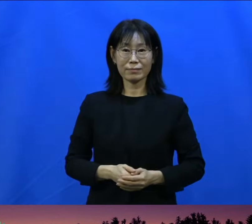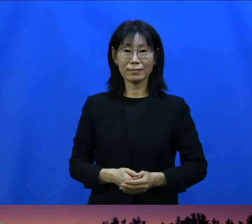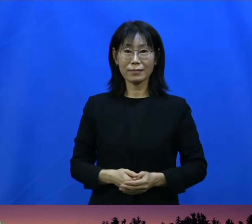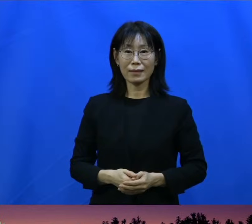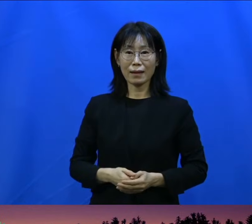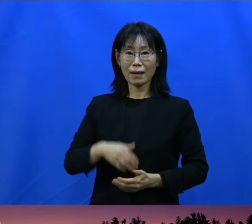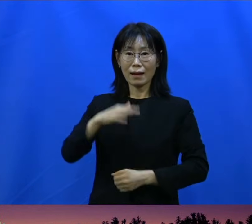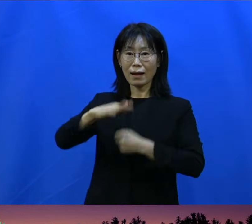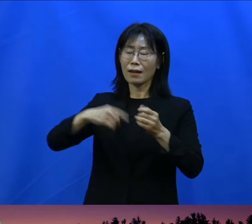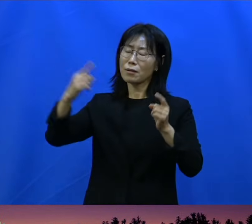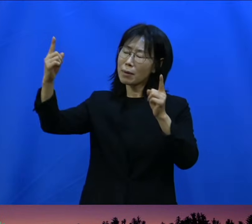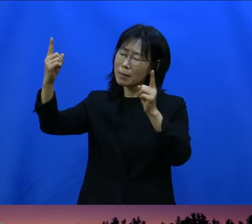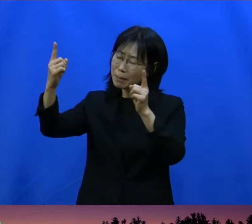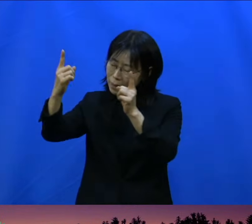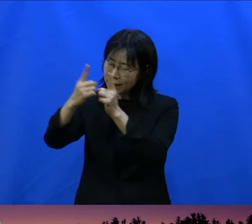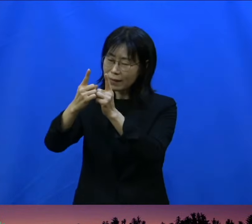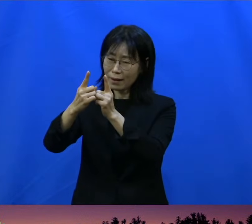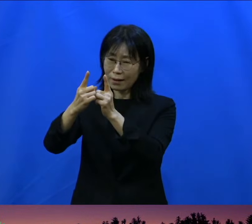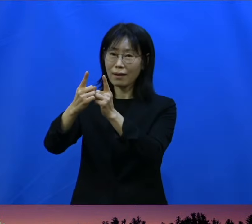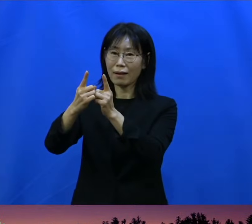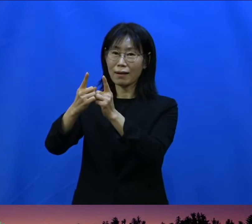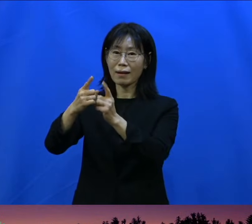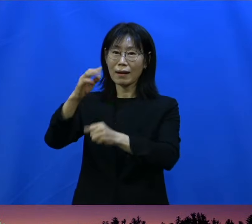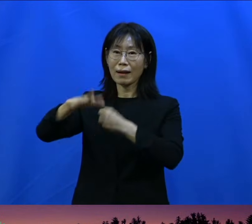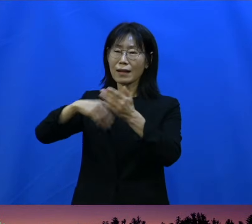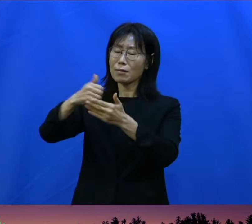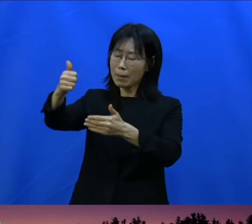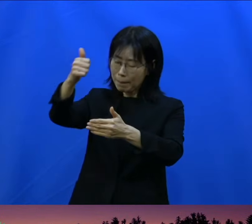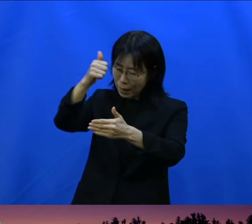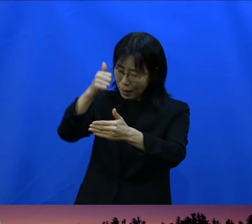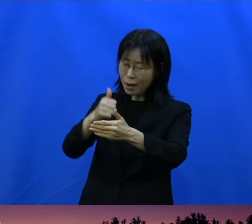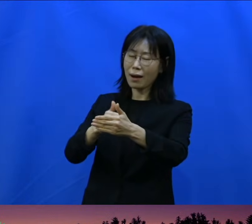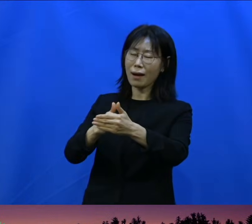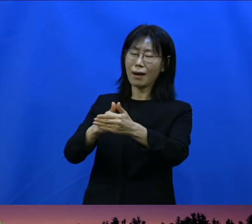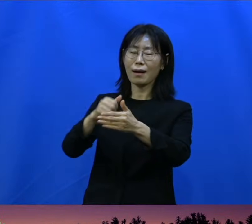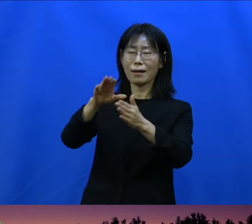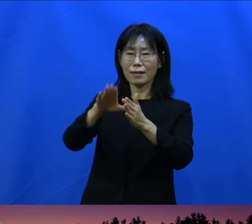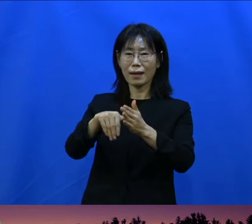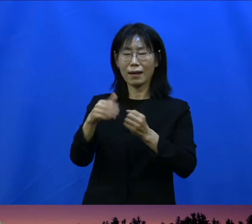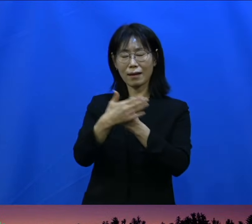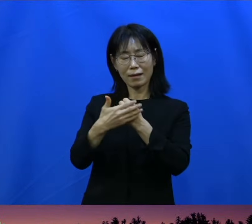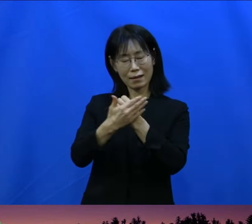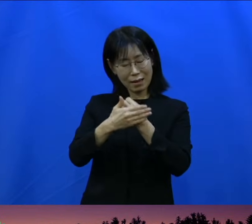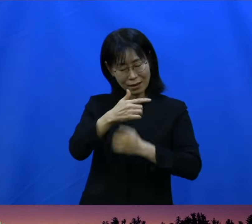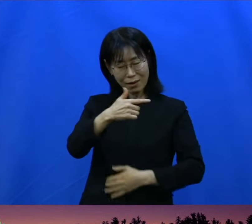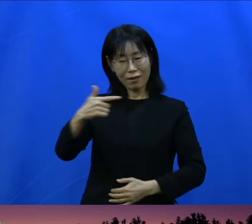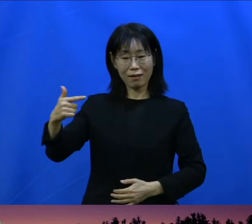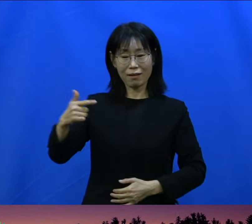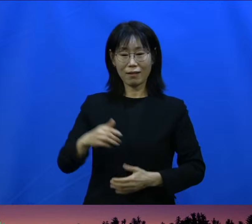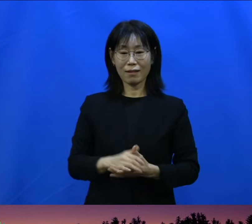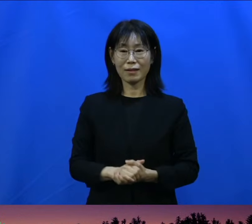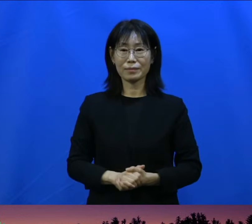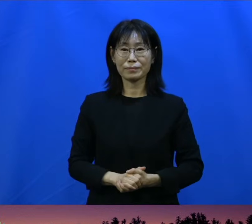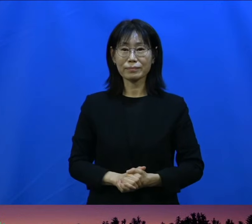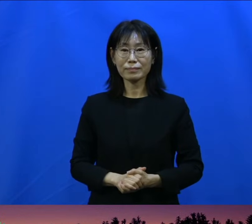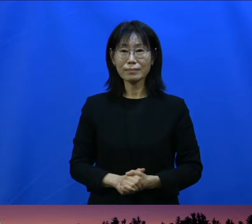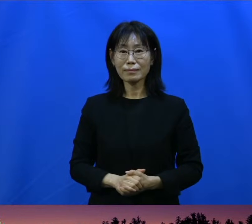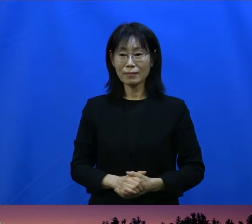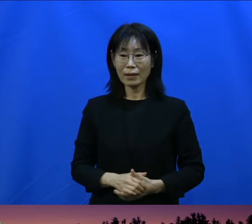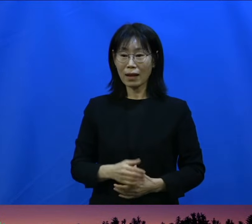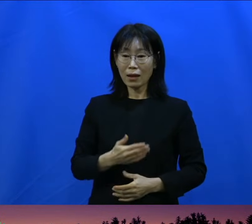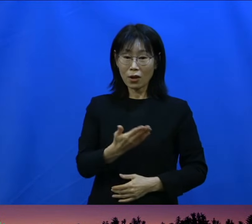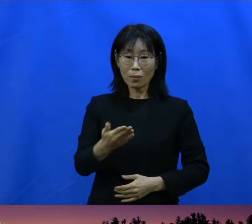경이로운 접촉이 일어나는 거예요. 하나님과 내가 인카운트 탁 마주치는 거예요. 이게 있는 사람과